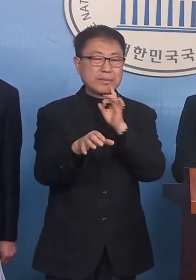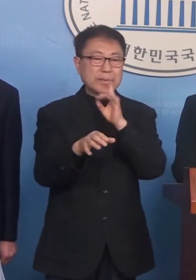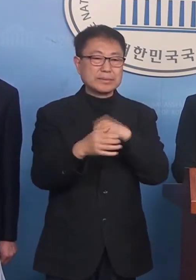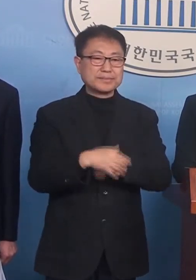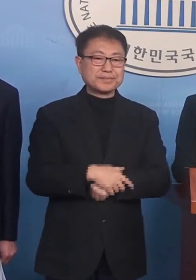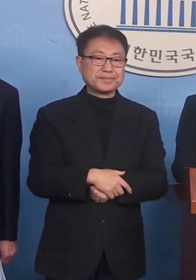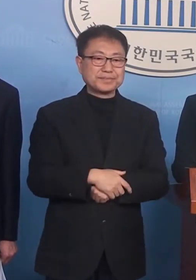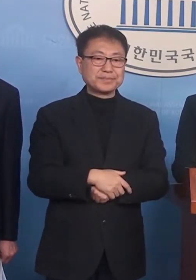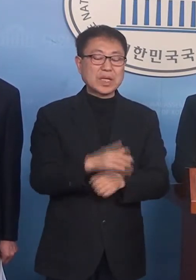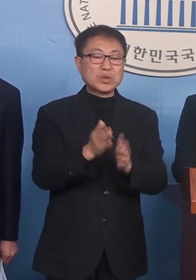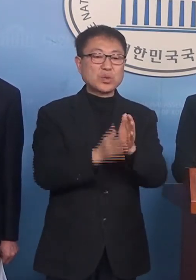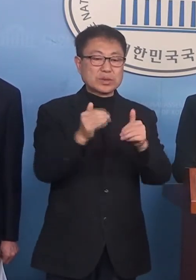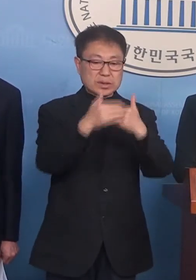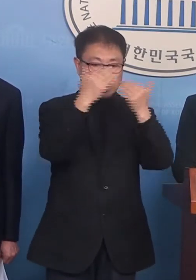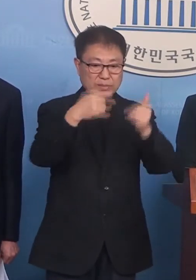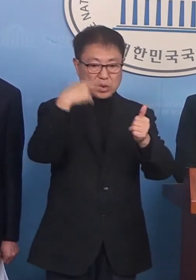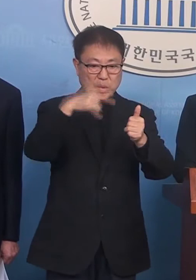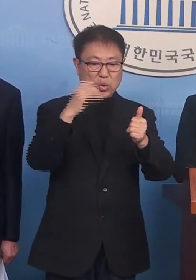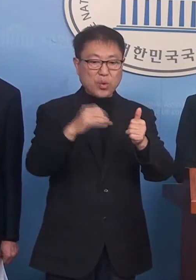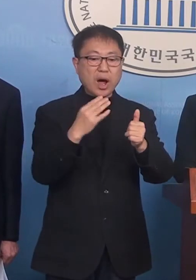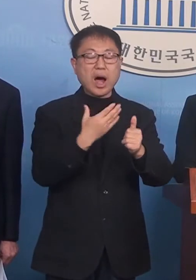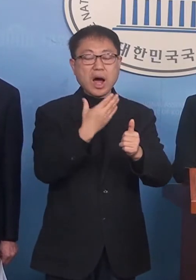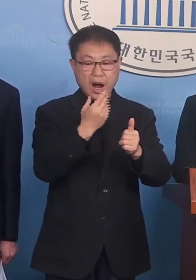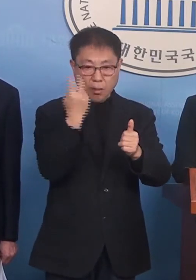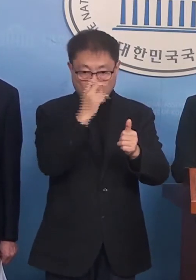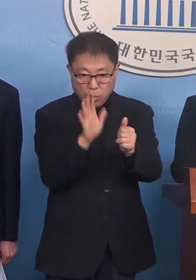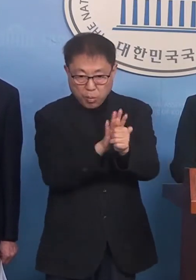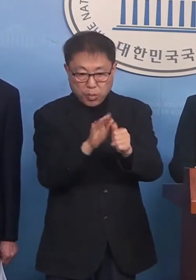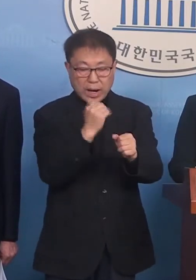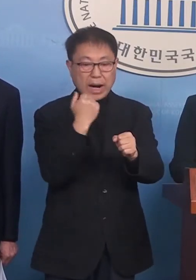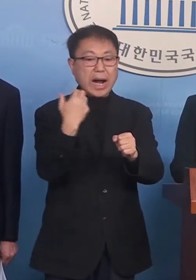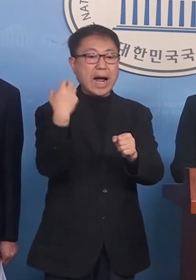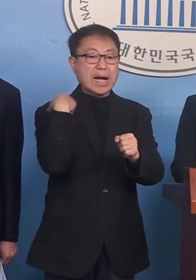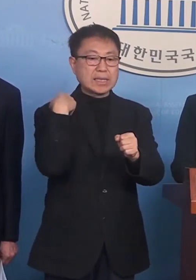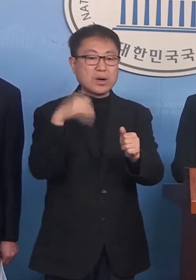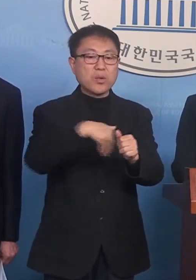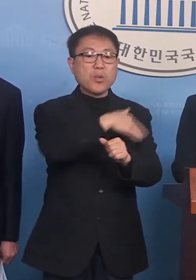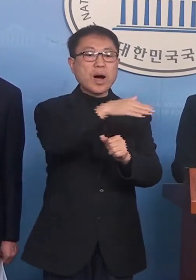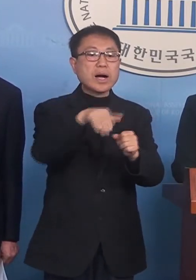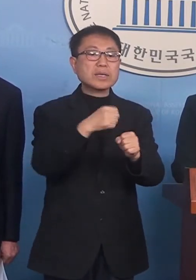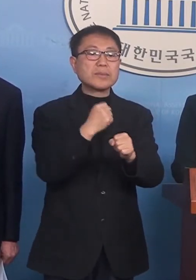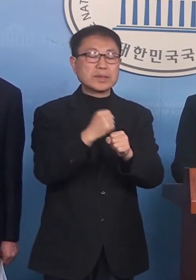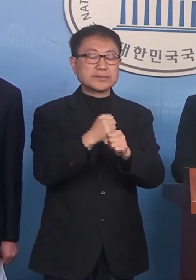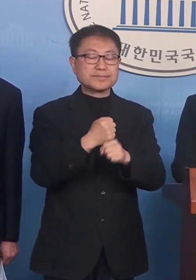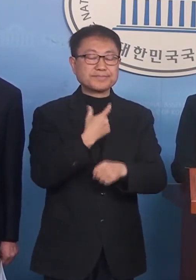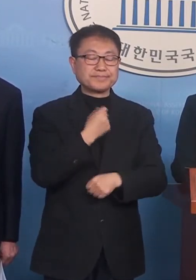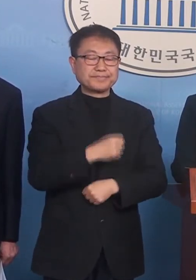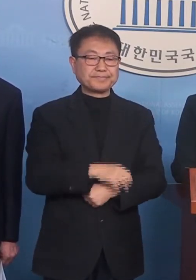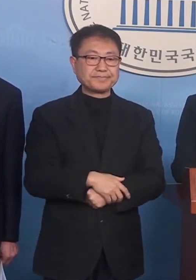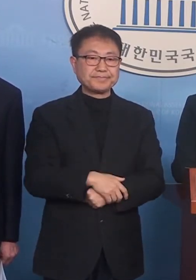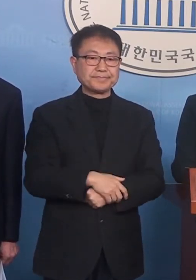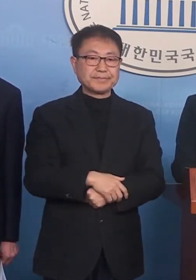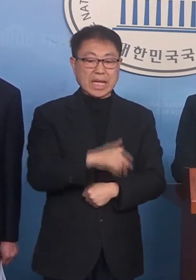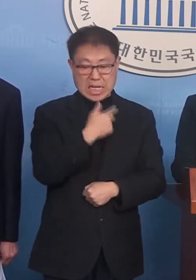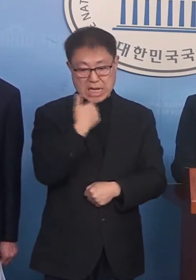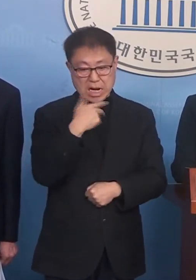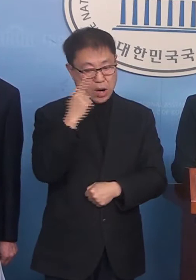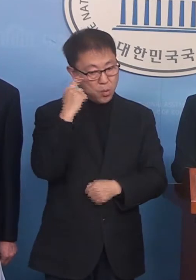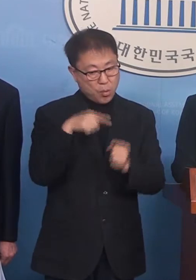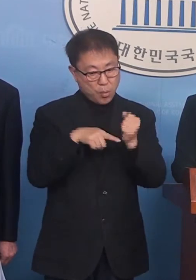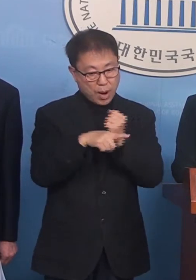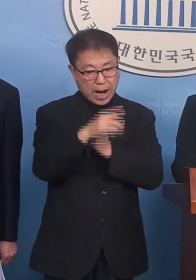됩니다. 도시 전체가 교육과 보육을 함께 책임지는 환경을 조성하겠습니다. 영어,